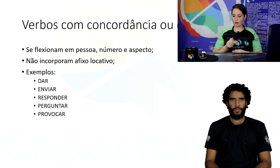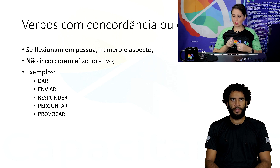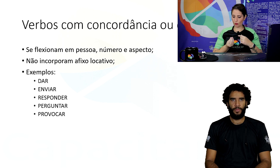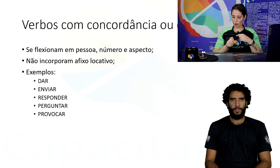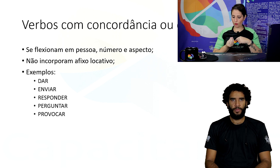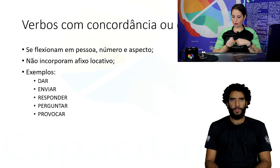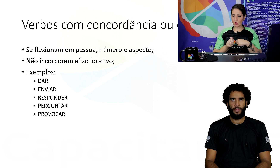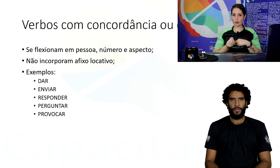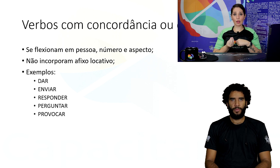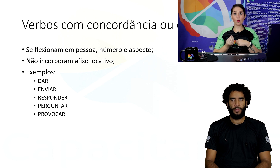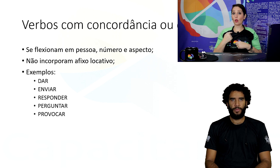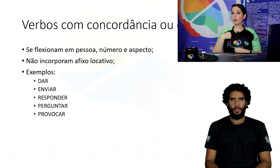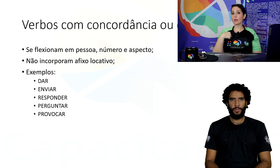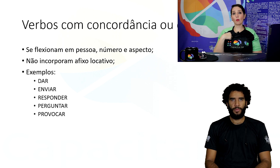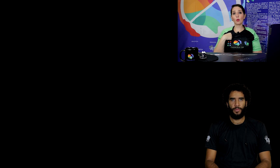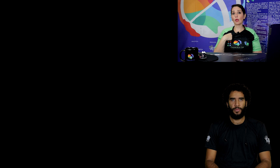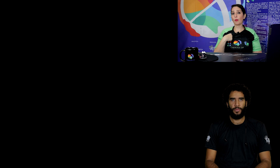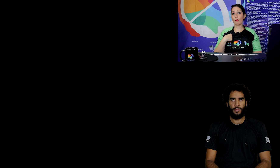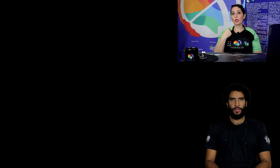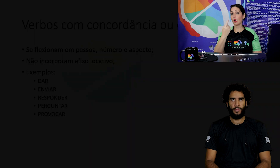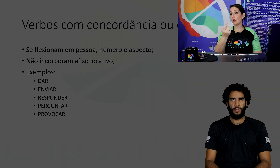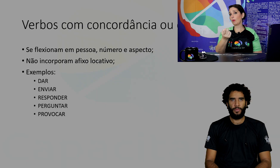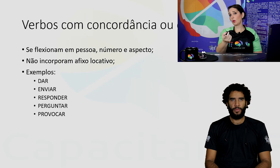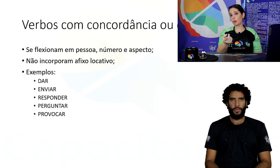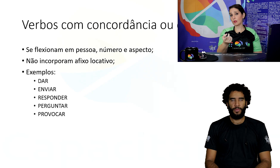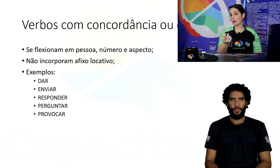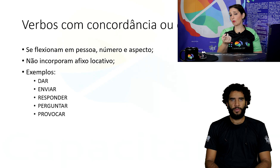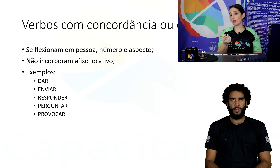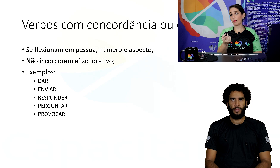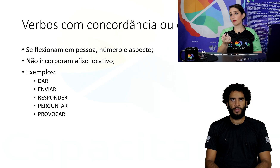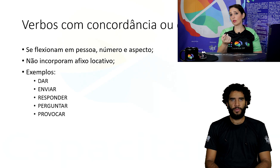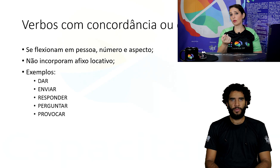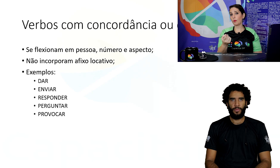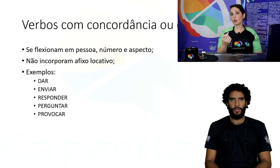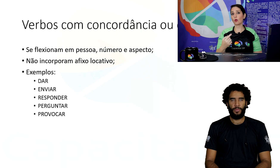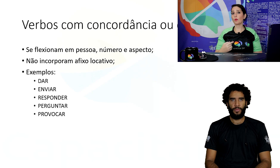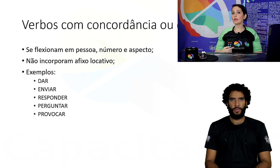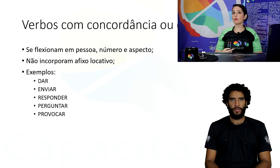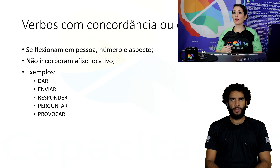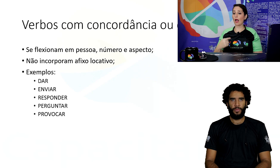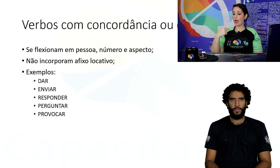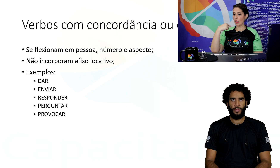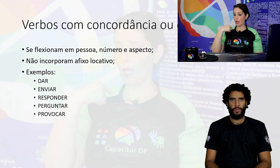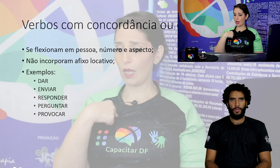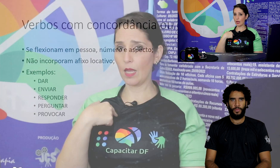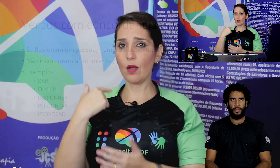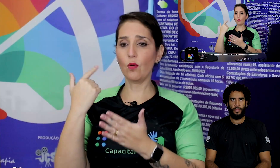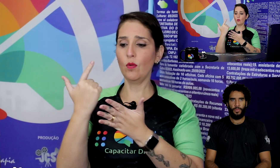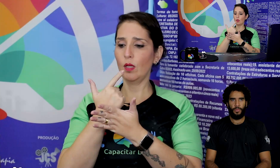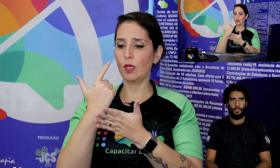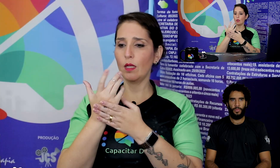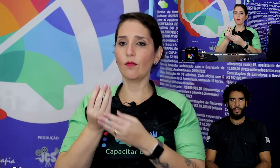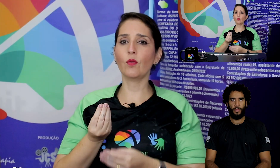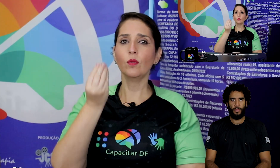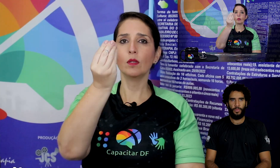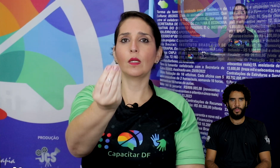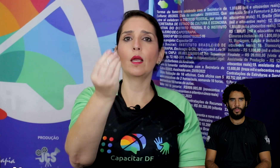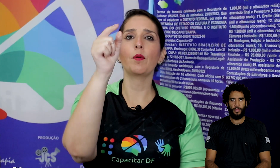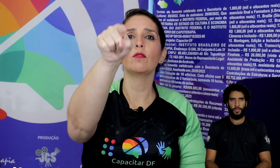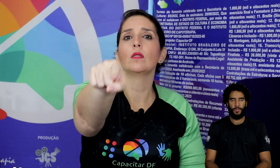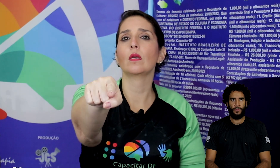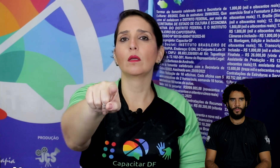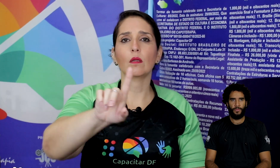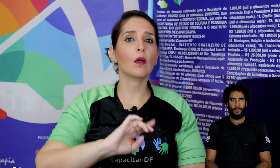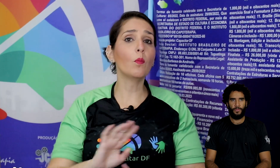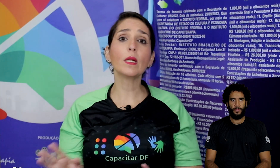aí o movimento sai. Eu não preciso apontar para mim, não preciso apontar para você depois. Eu não preciso falar, eu, livro, dei